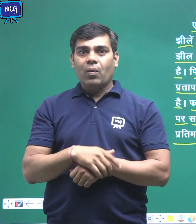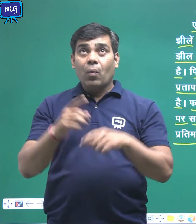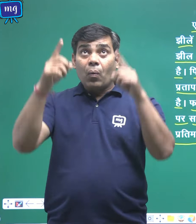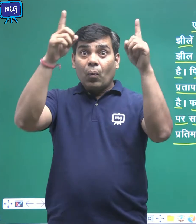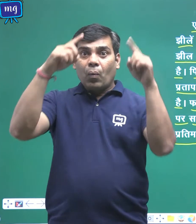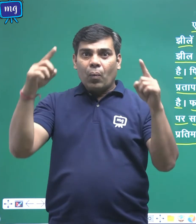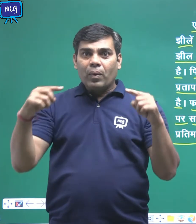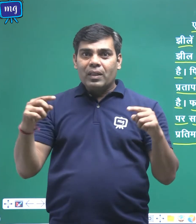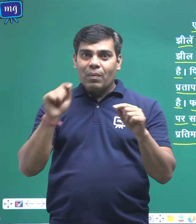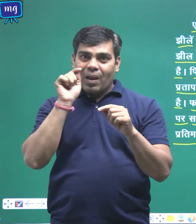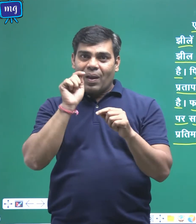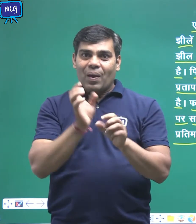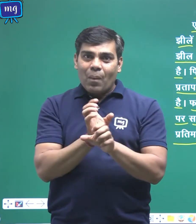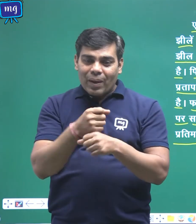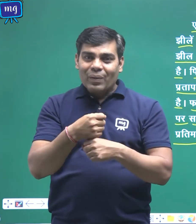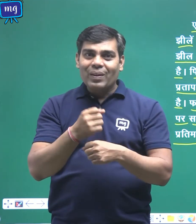प्रतिमा है।